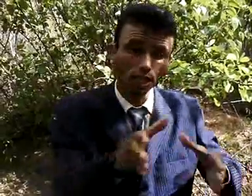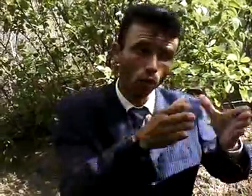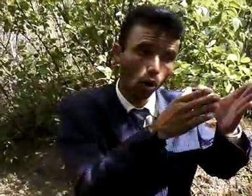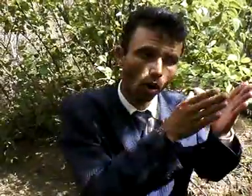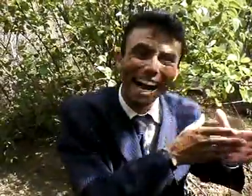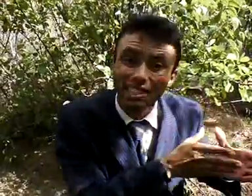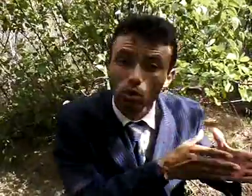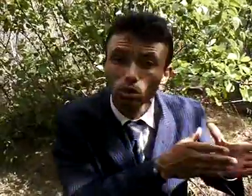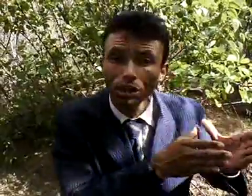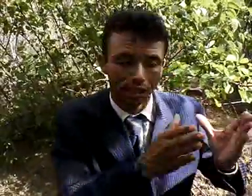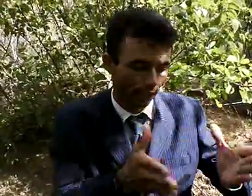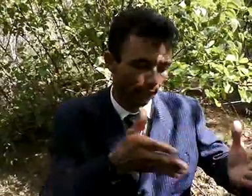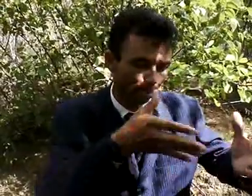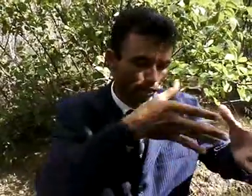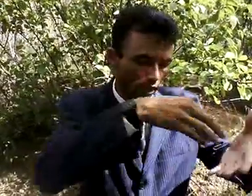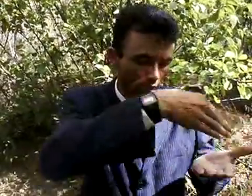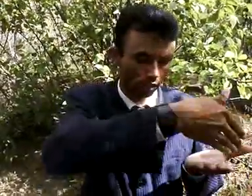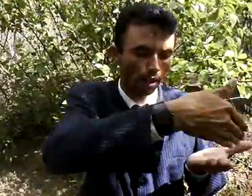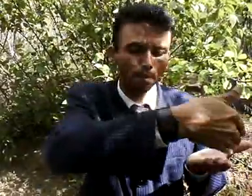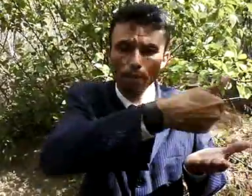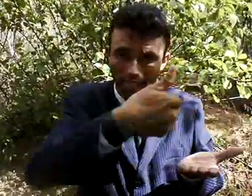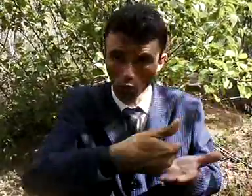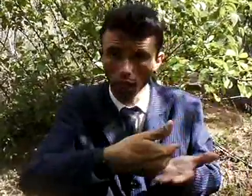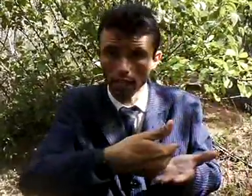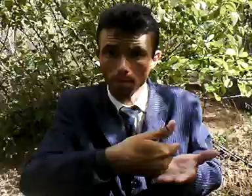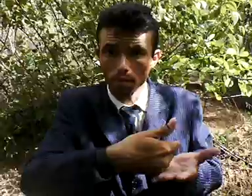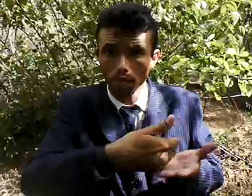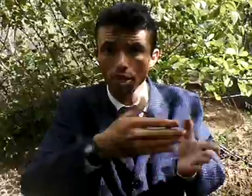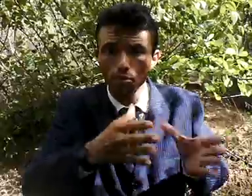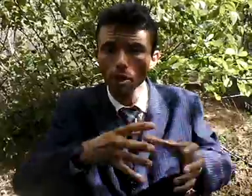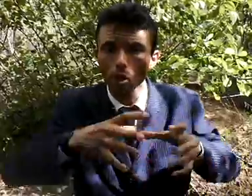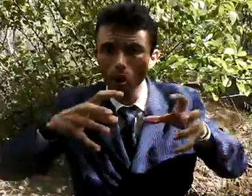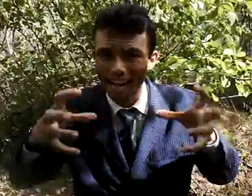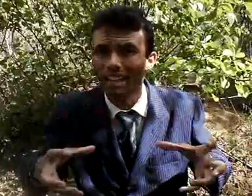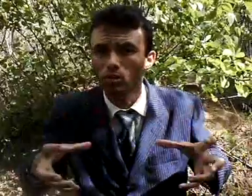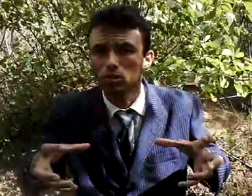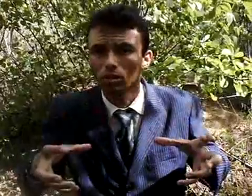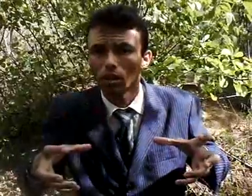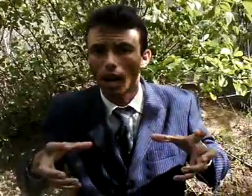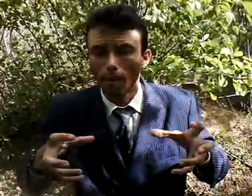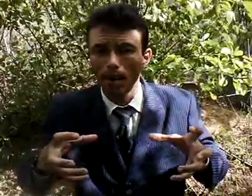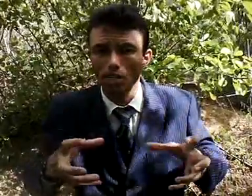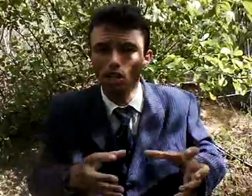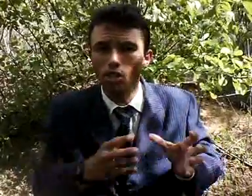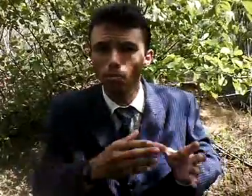livros colocados na Bíblia Católica, ele foi colocado a partir de